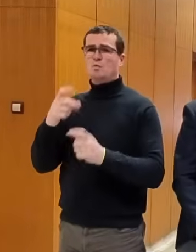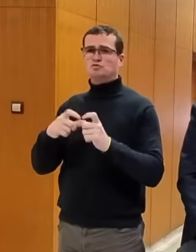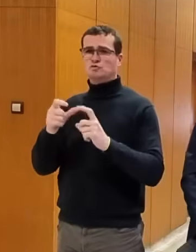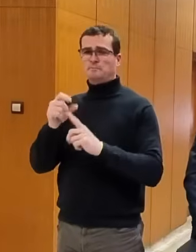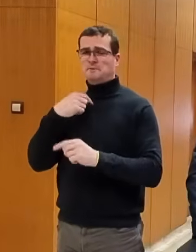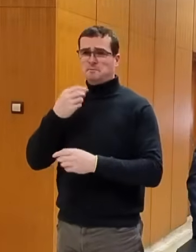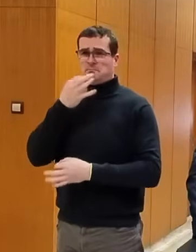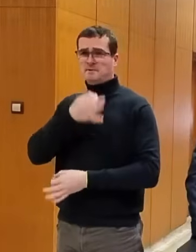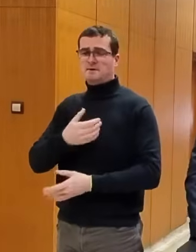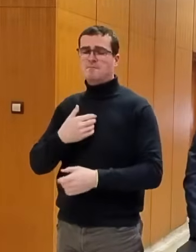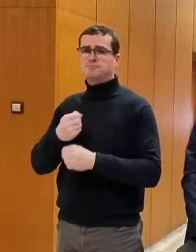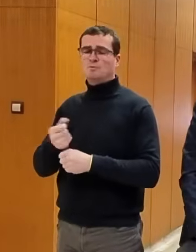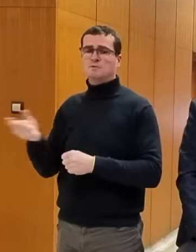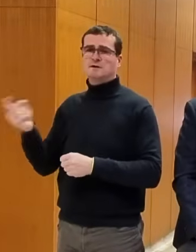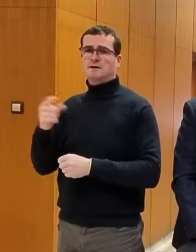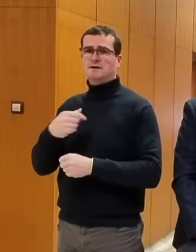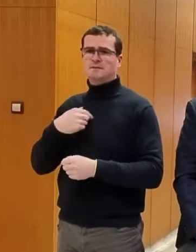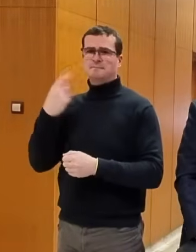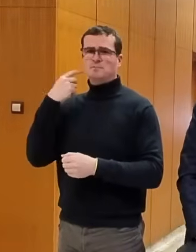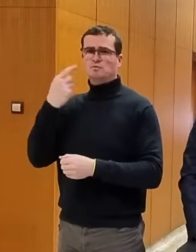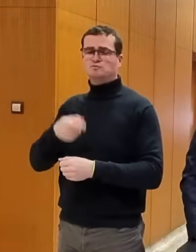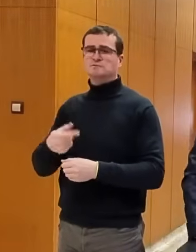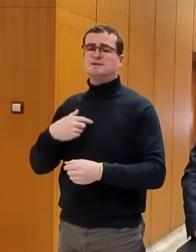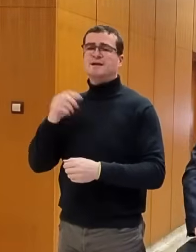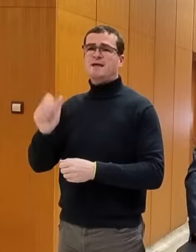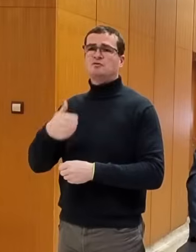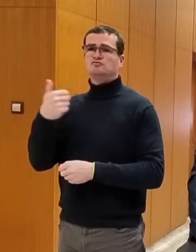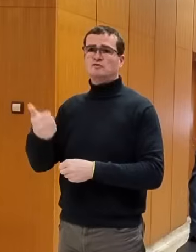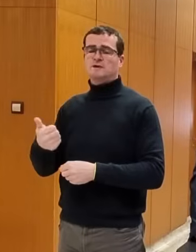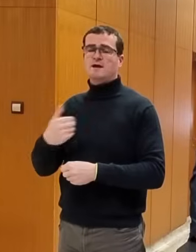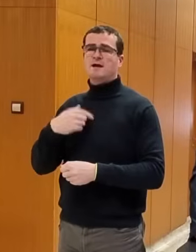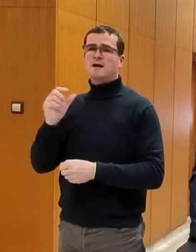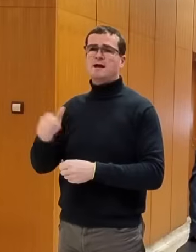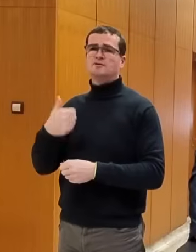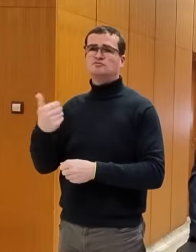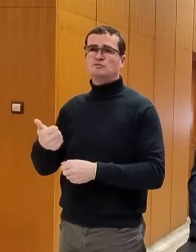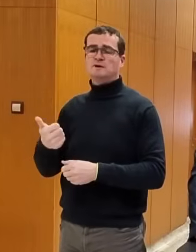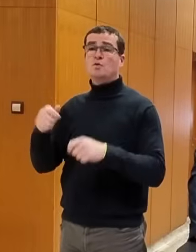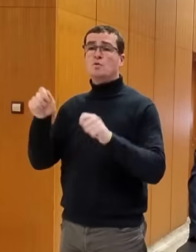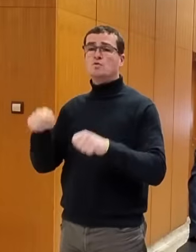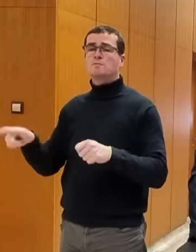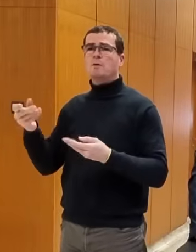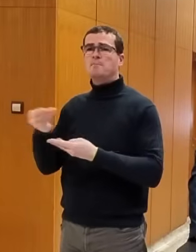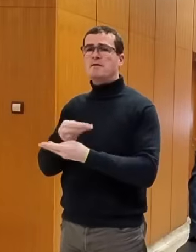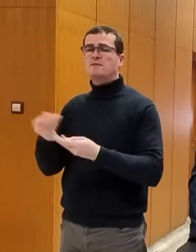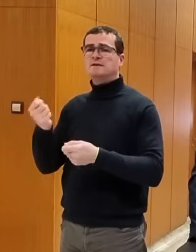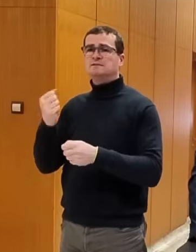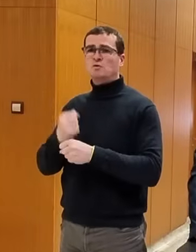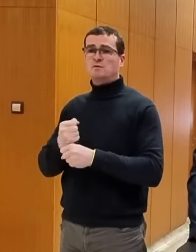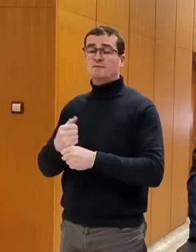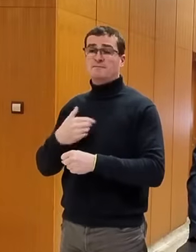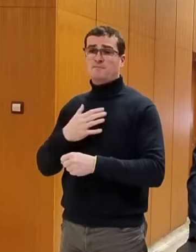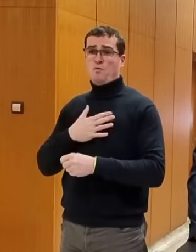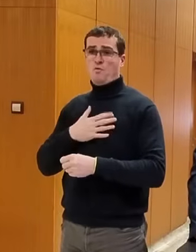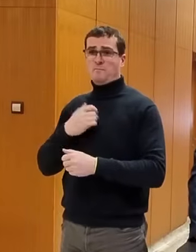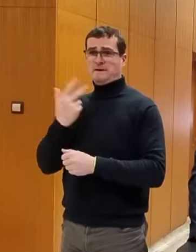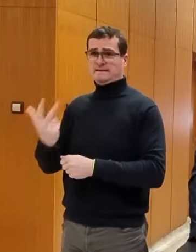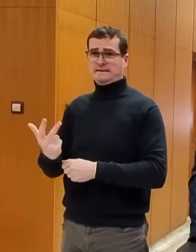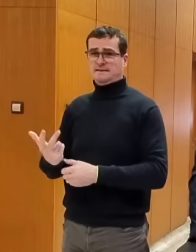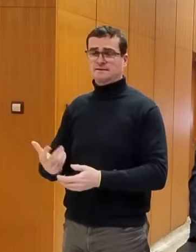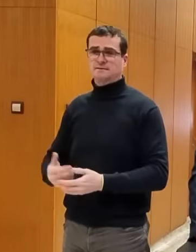inde. Bojujete a je to o vás na to. Čiže ešte raz. No v mojom prípade napríklad